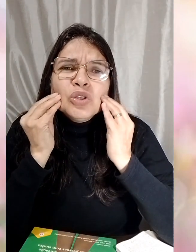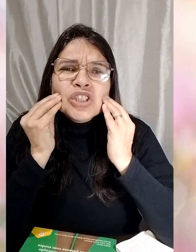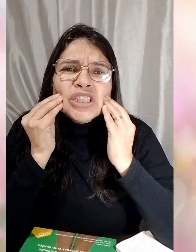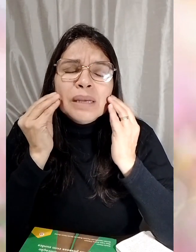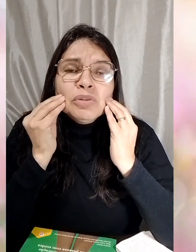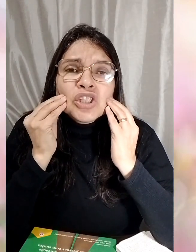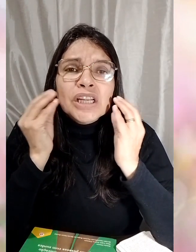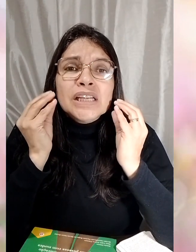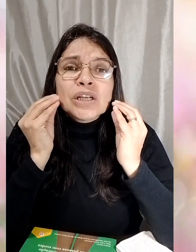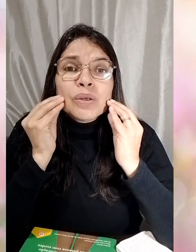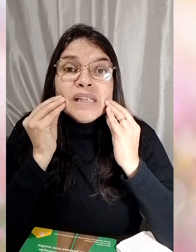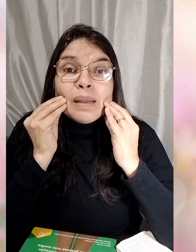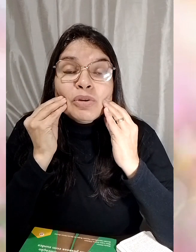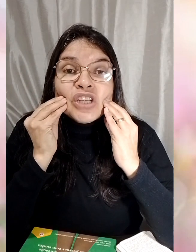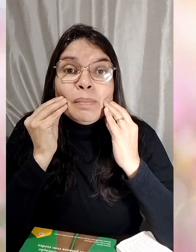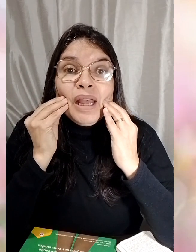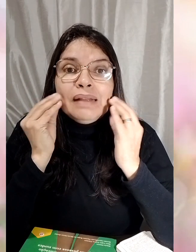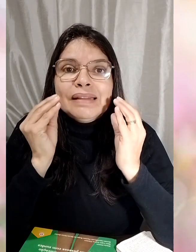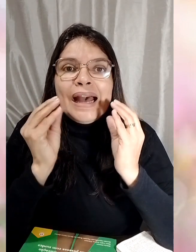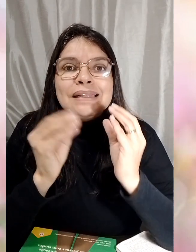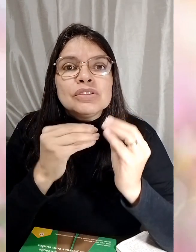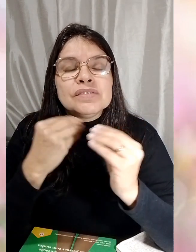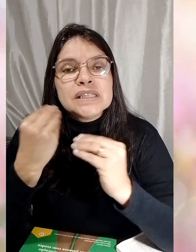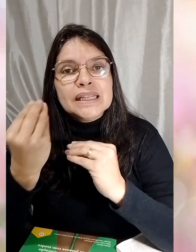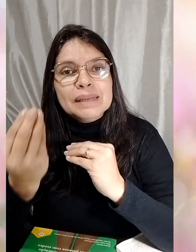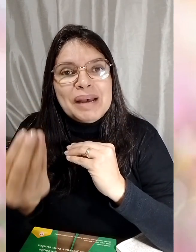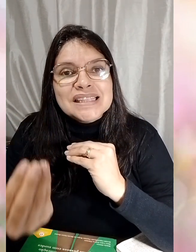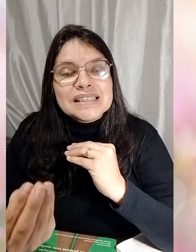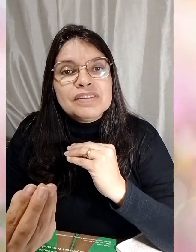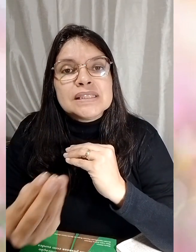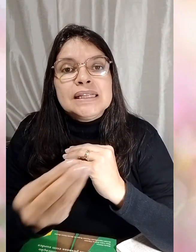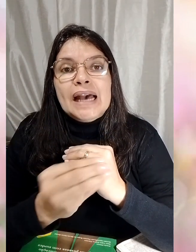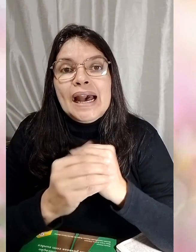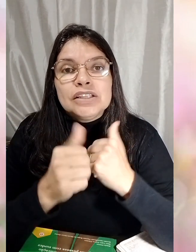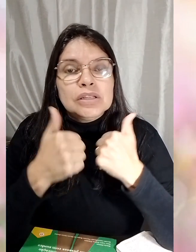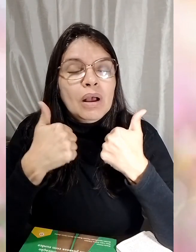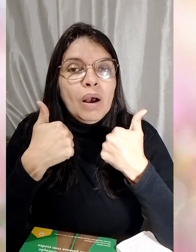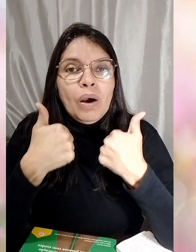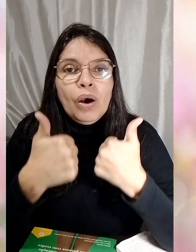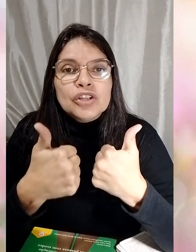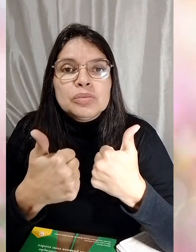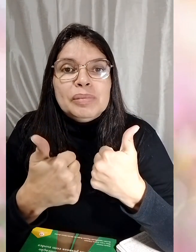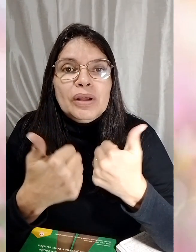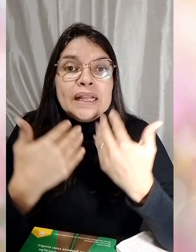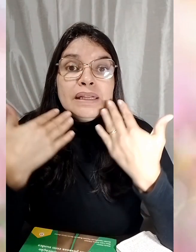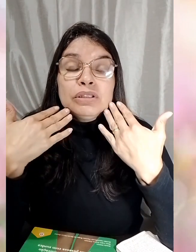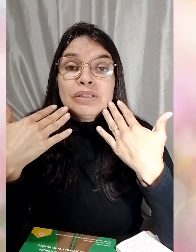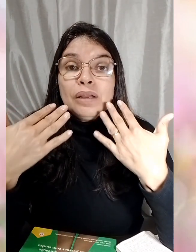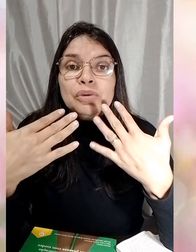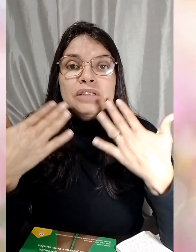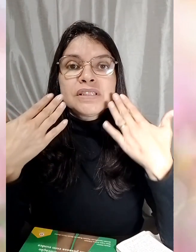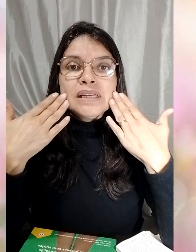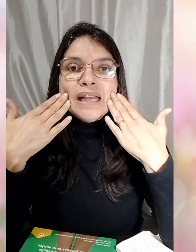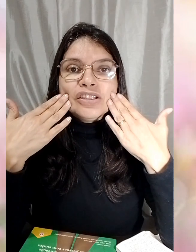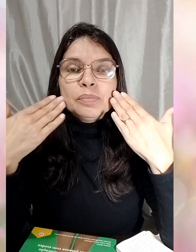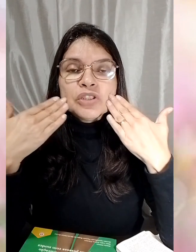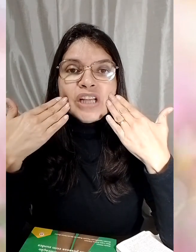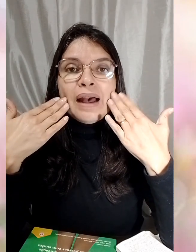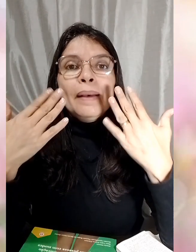bem murchinha a bochecha, consegue puxar bem, tá? Então, se você tem mais essa facilidade, ótimo, melhor ainda. Eu não tenho muita